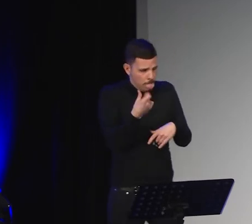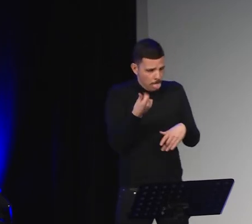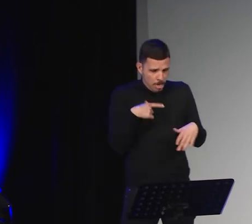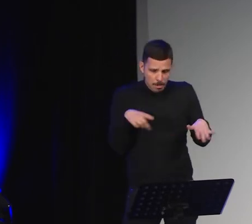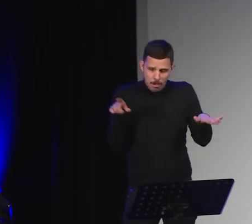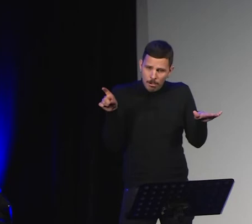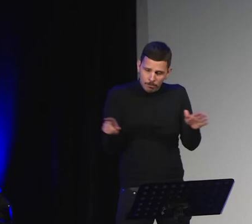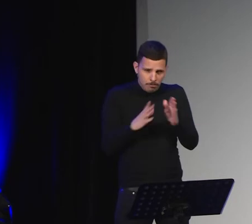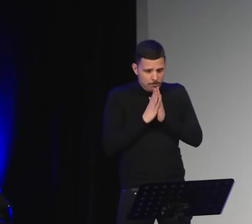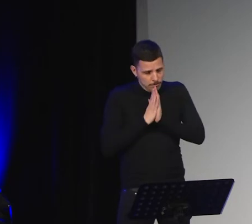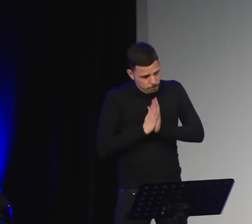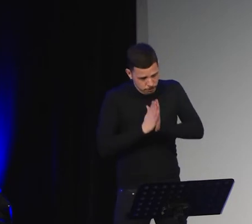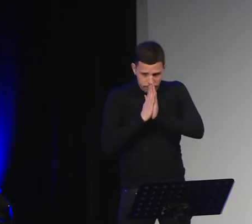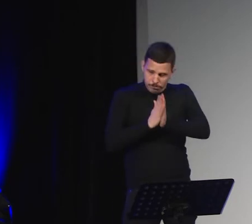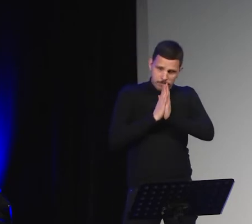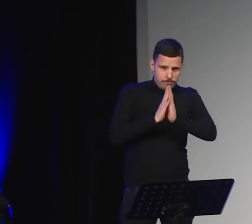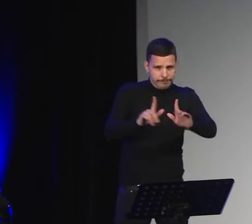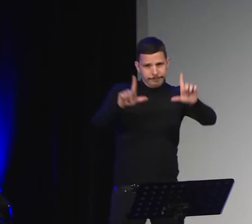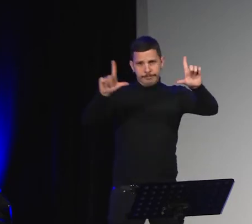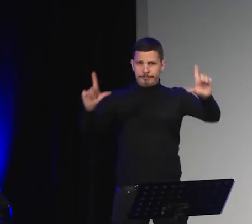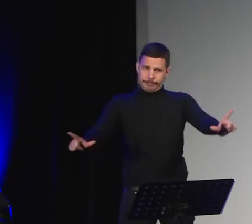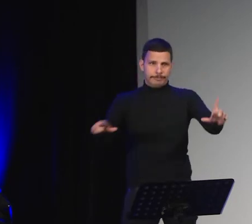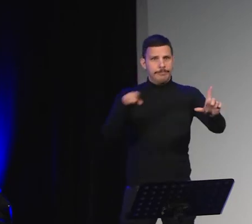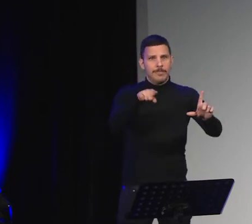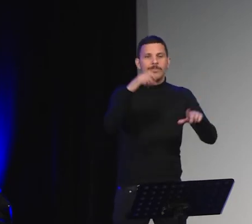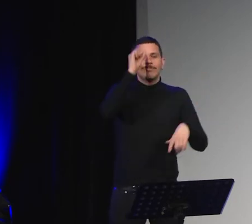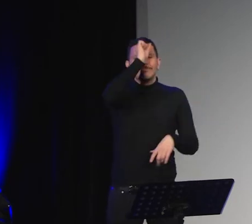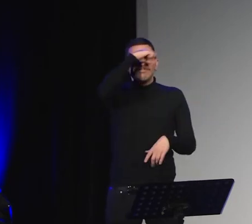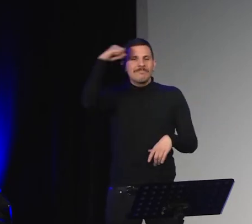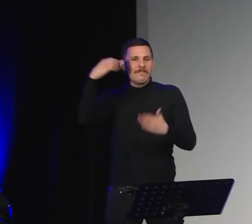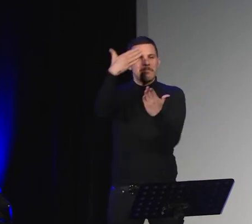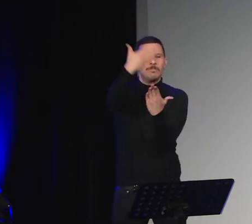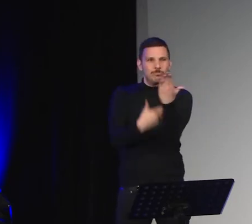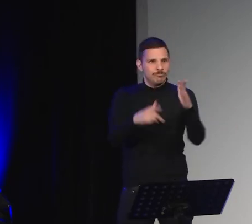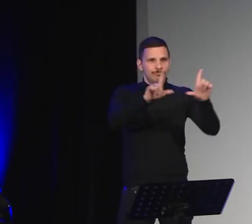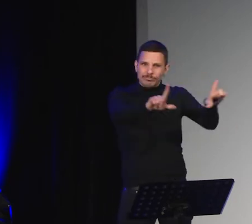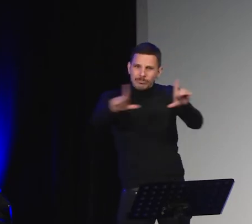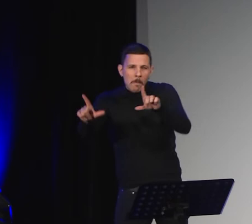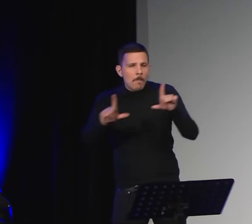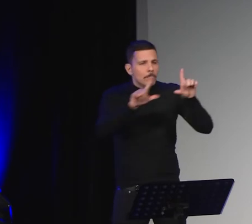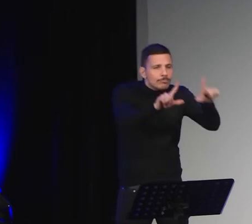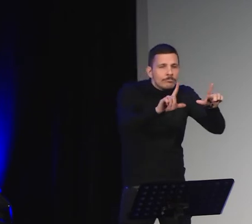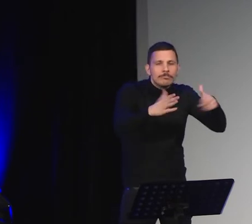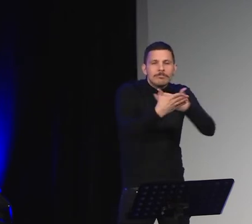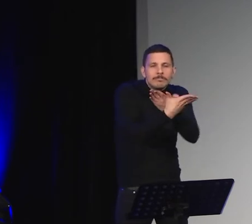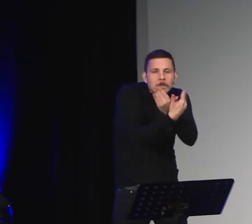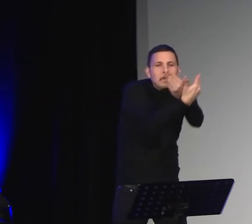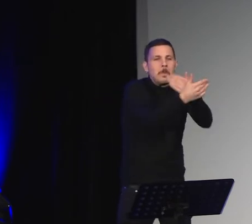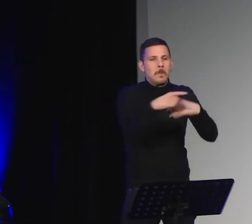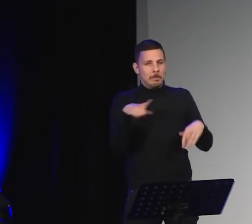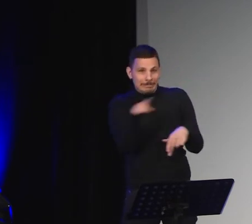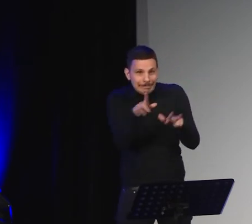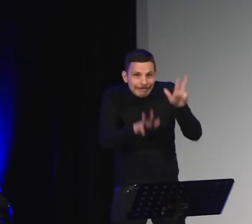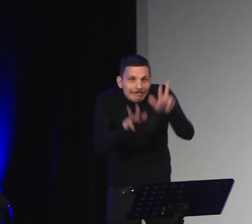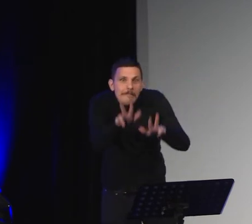il envoya les images noires de sa chambre dans le noir. Il pouvait tout envoyer. Miraculeusement, toutes les